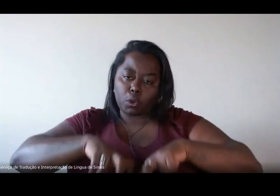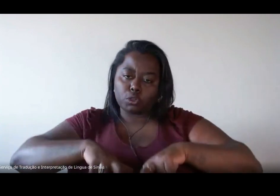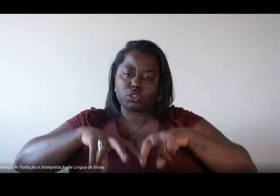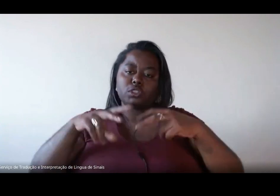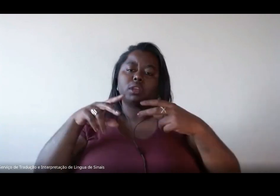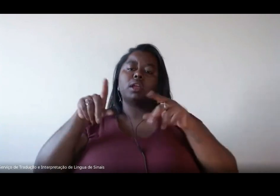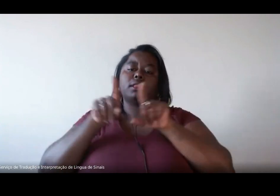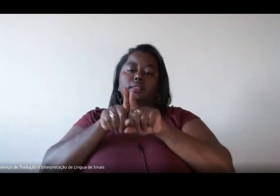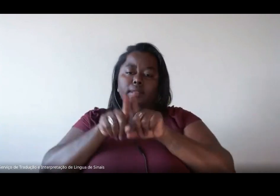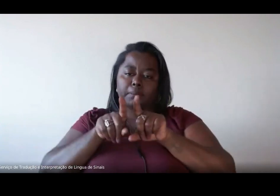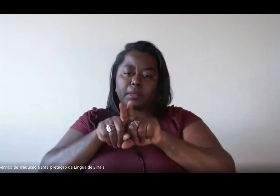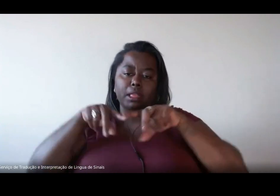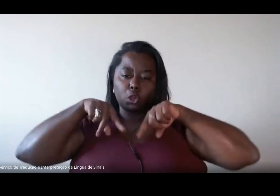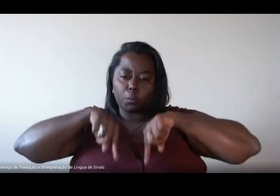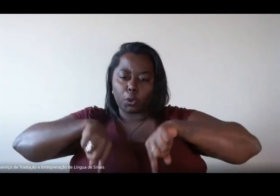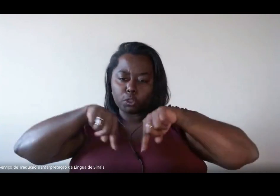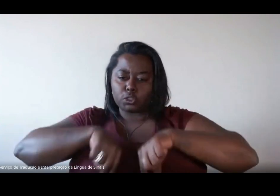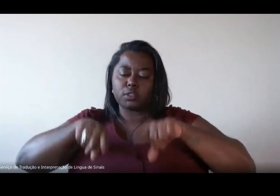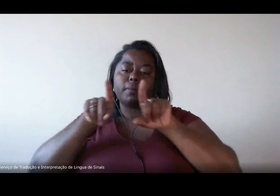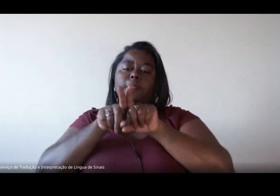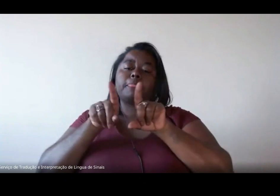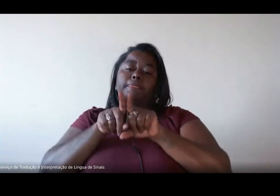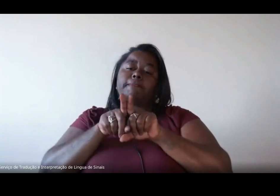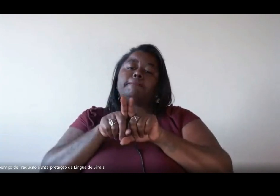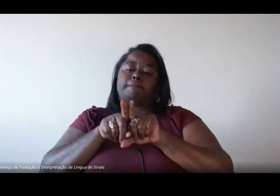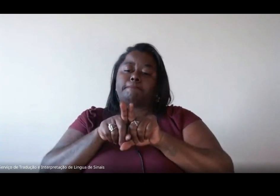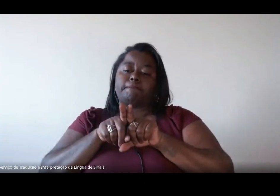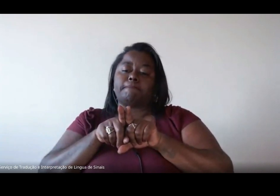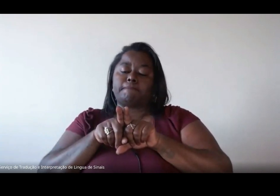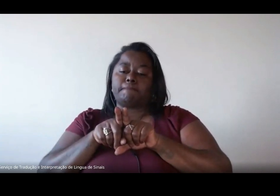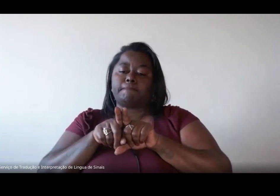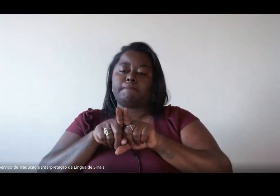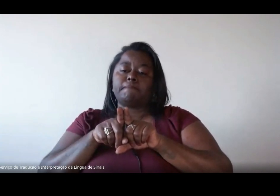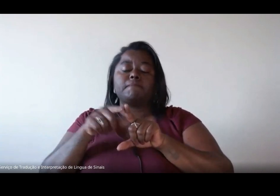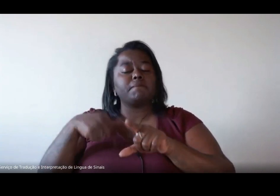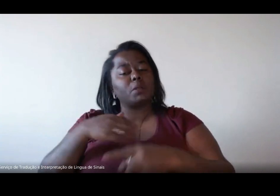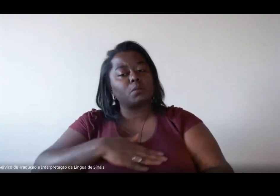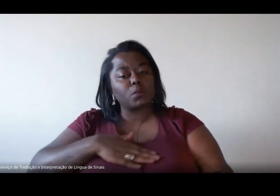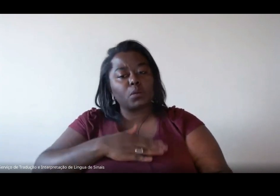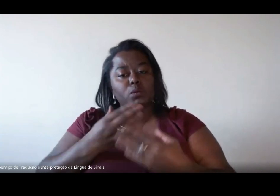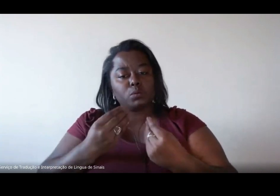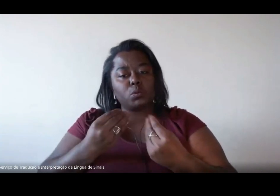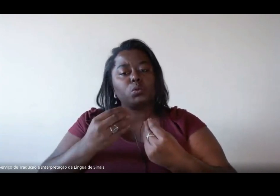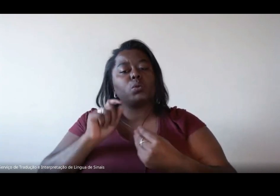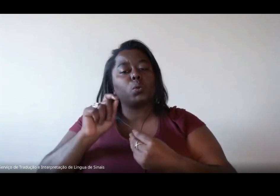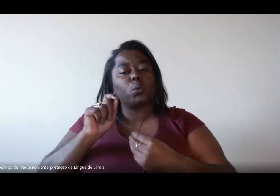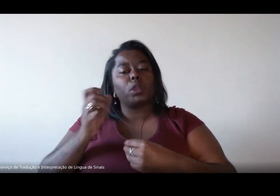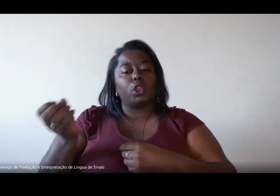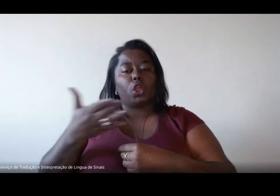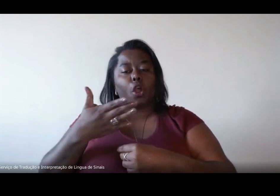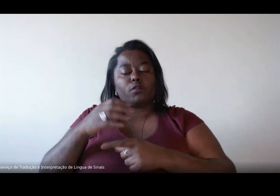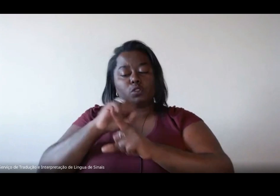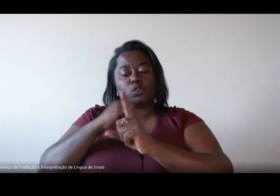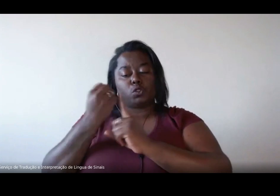também. Então, isso me atraiu muito, porque eu gosto muito do que os sociólogos têm escrito